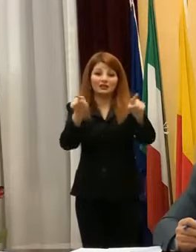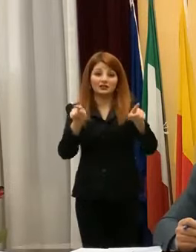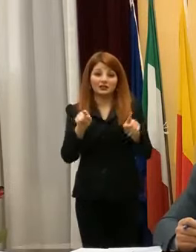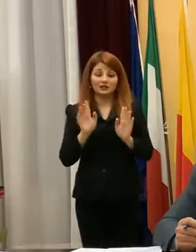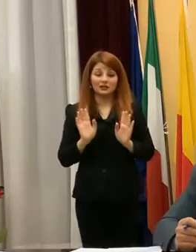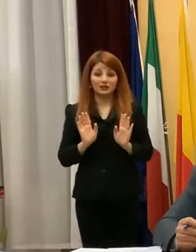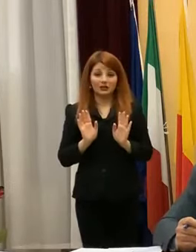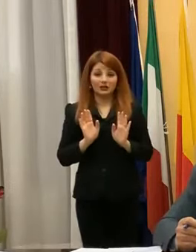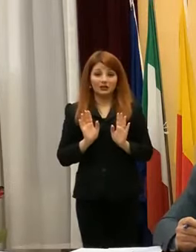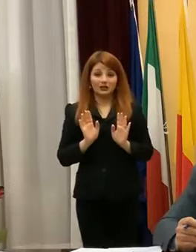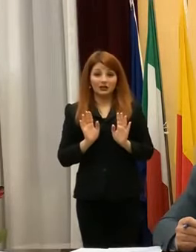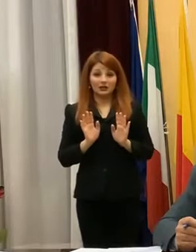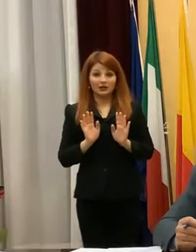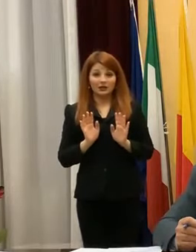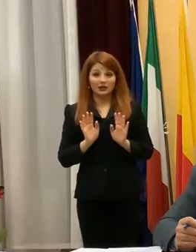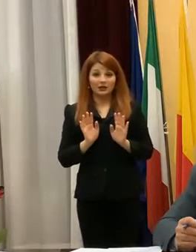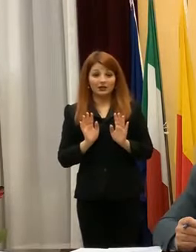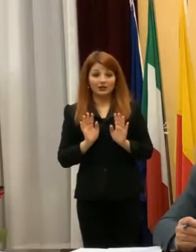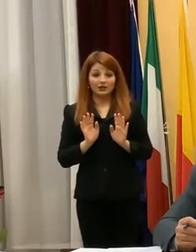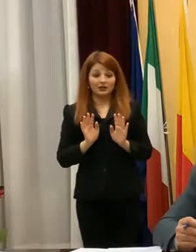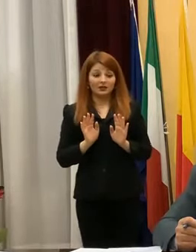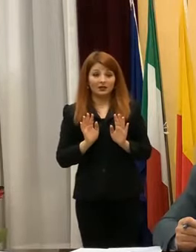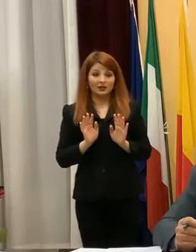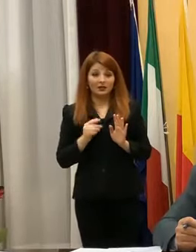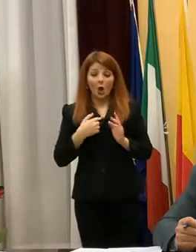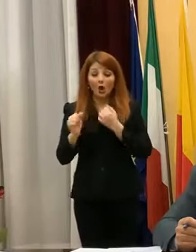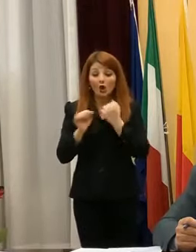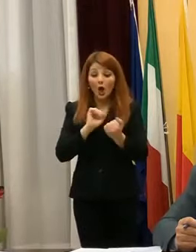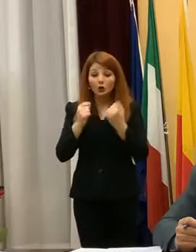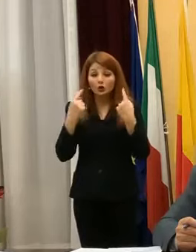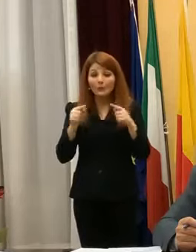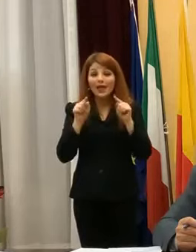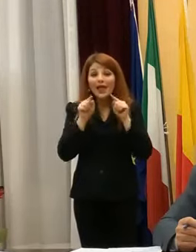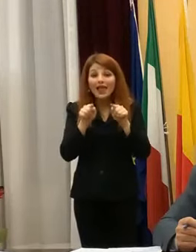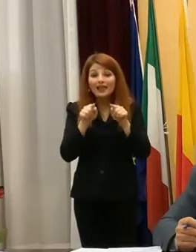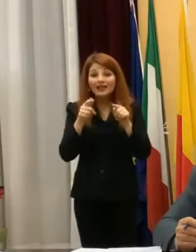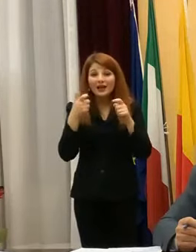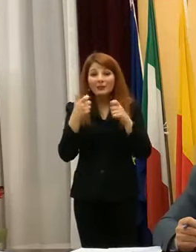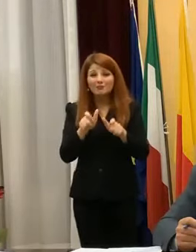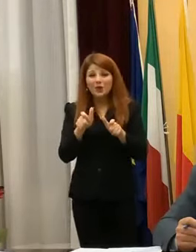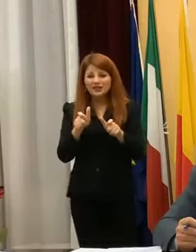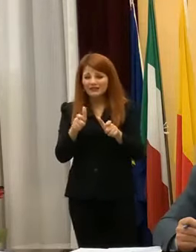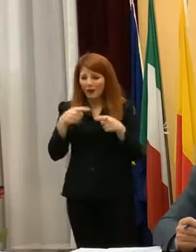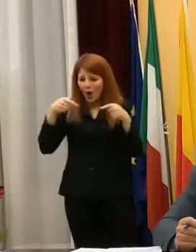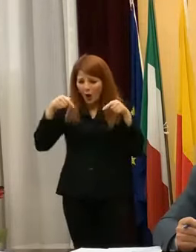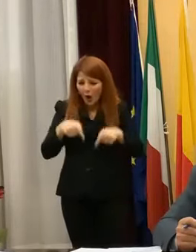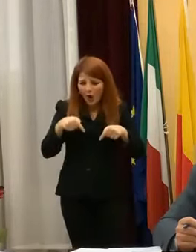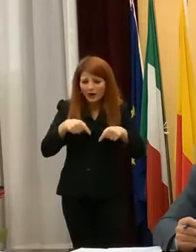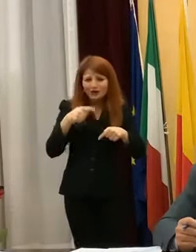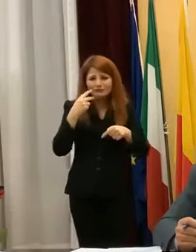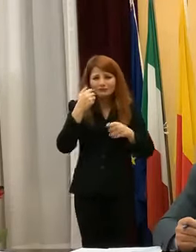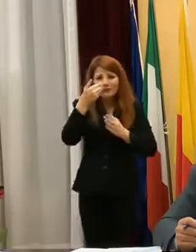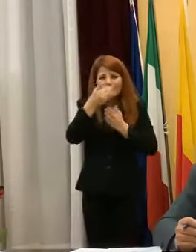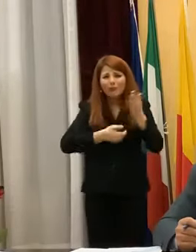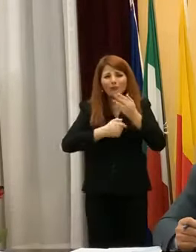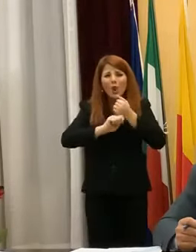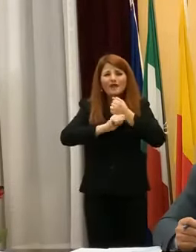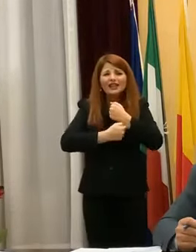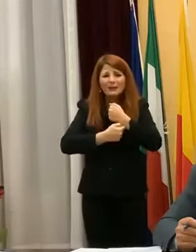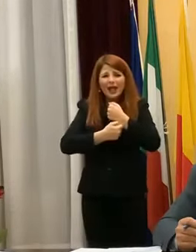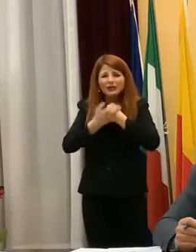una vergogna, perché è tardivo di oltre 4 mesi. Questo